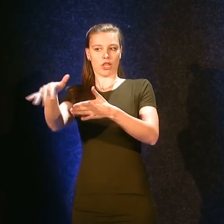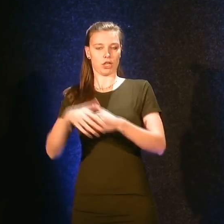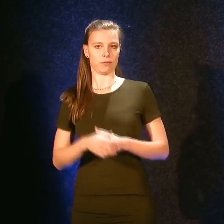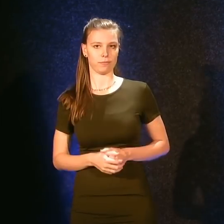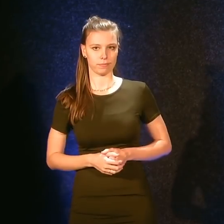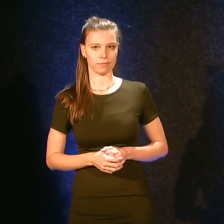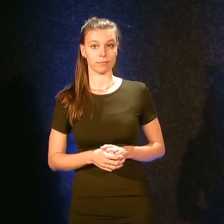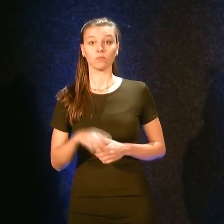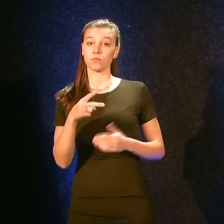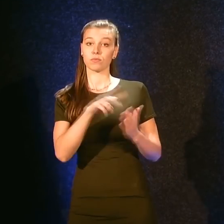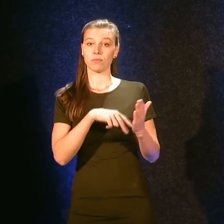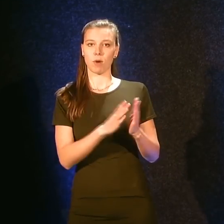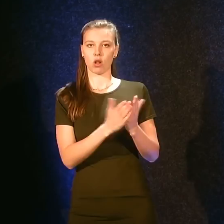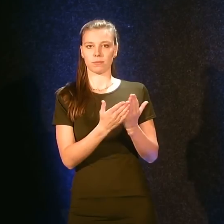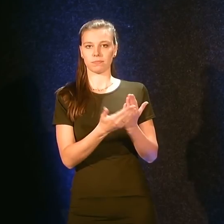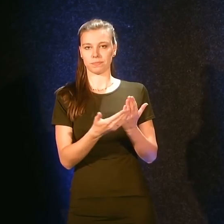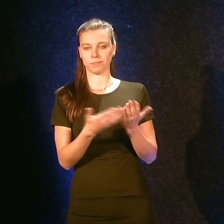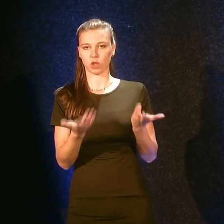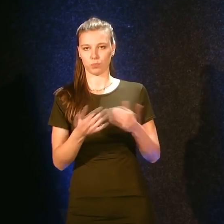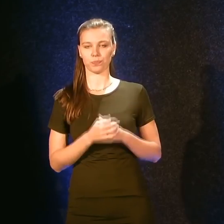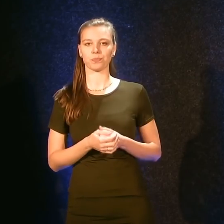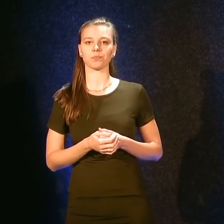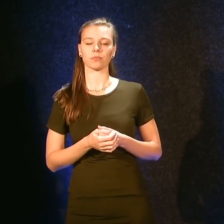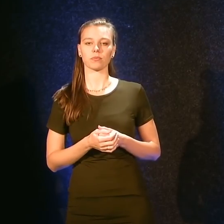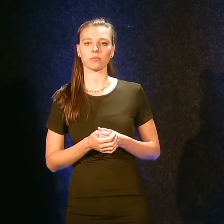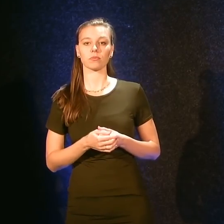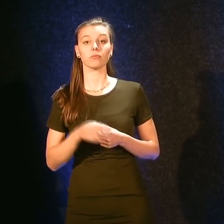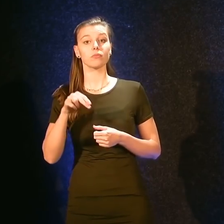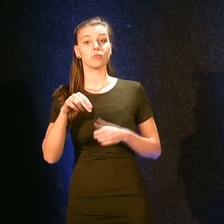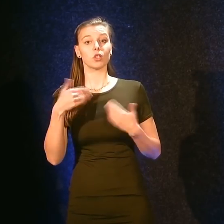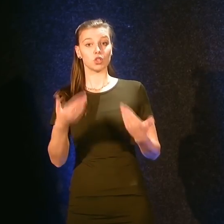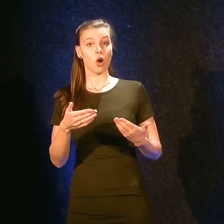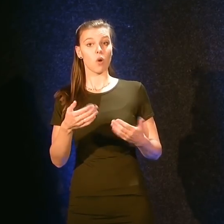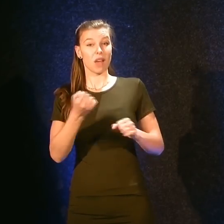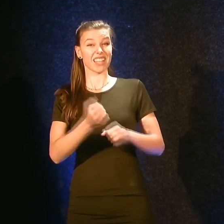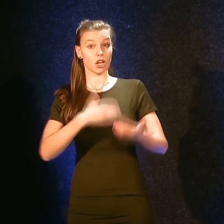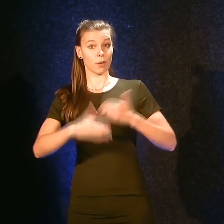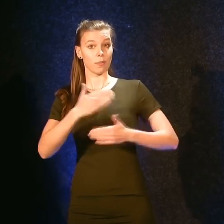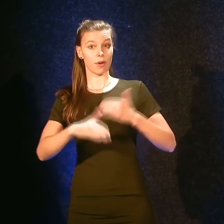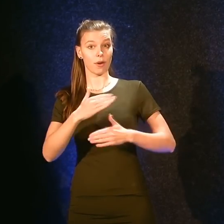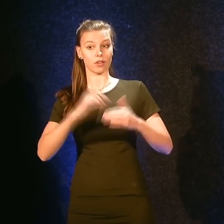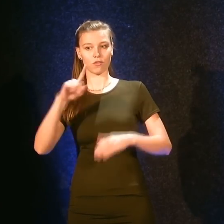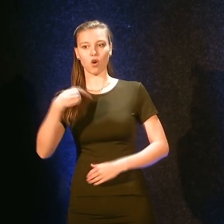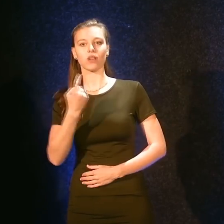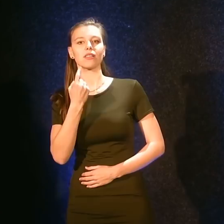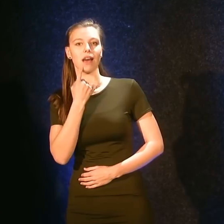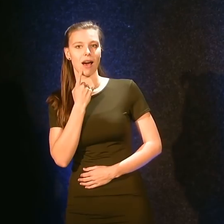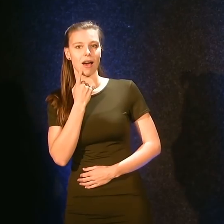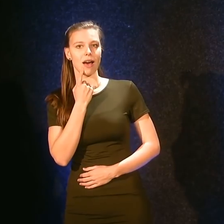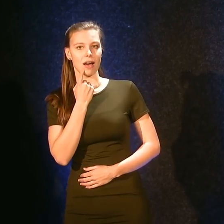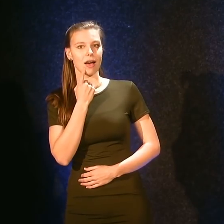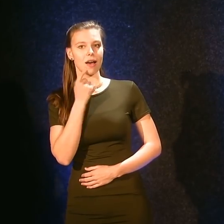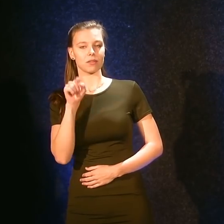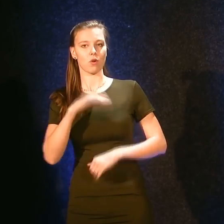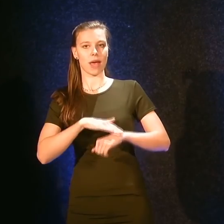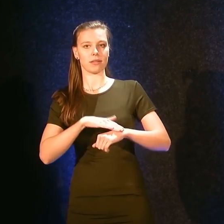Tot zover uit de Bijbel. En zo gaat het ook echt. Daadwerkelijk de volgende dag is daar